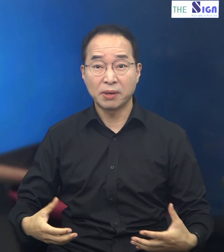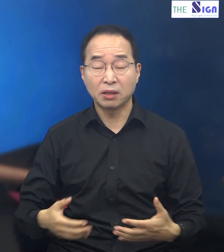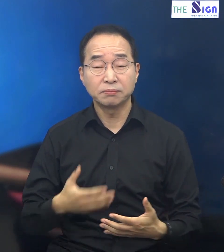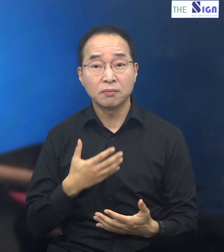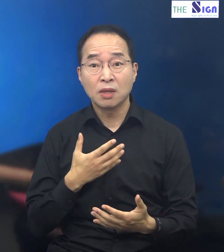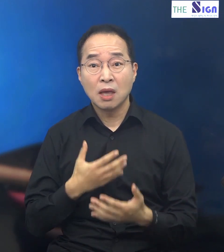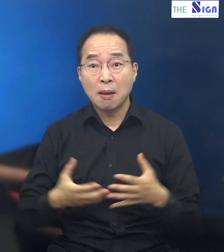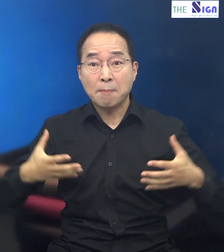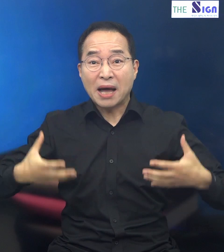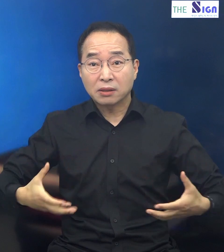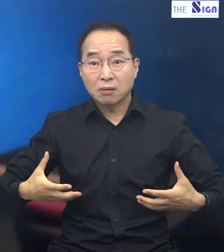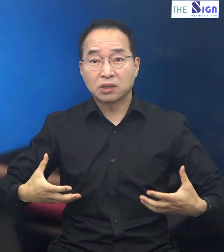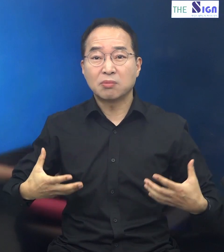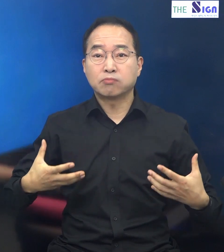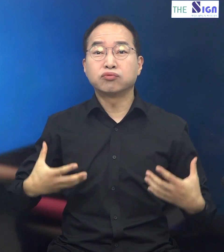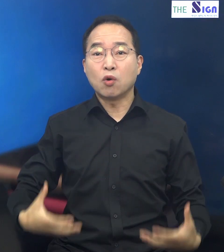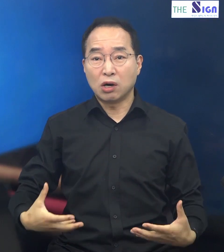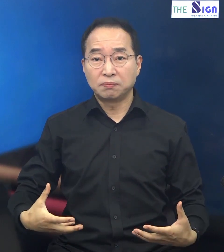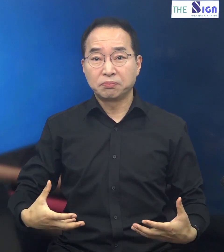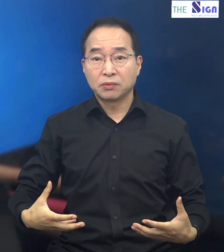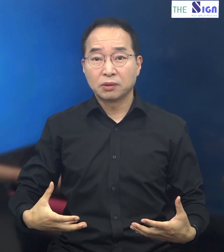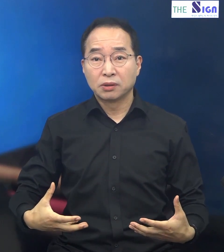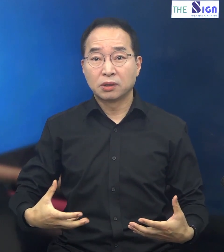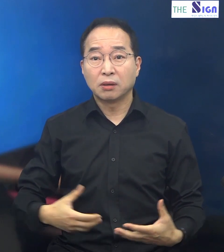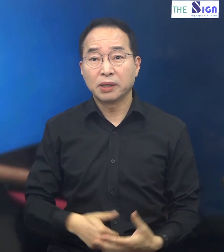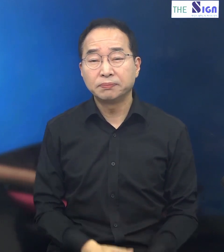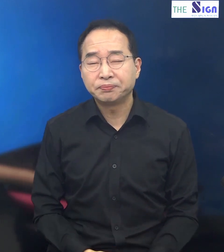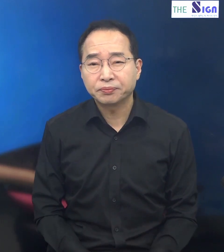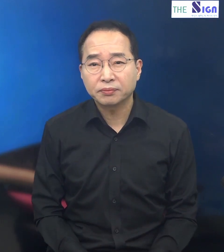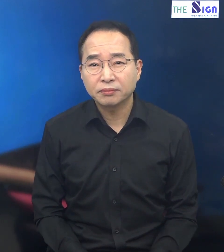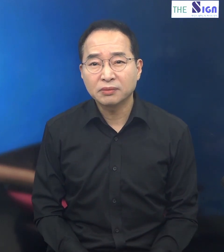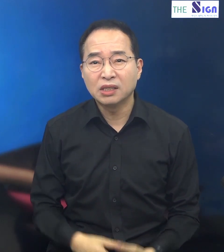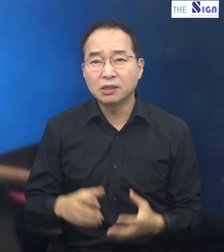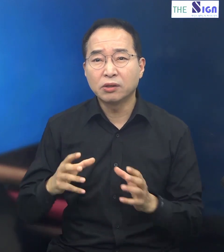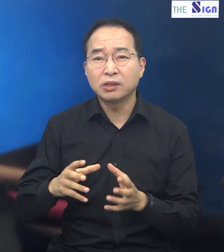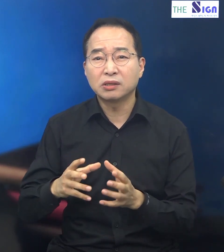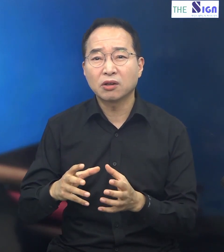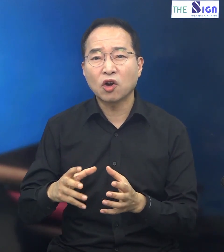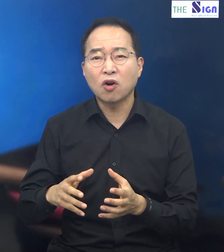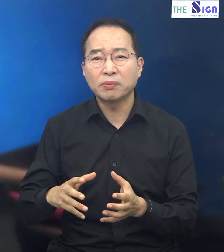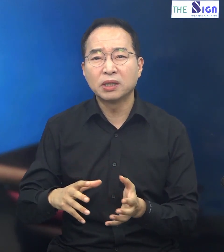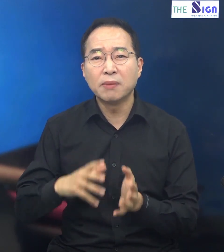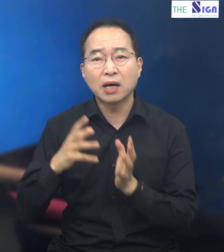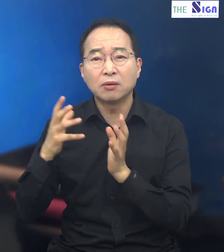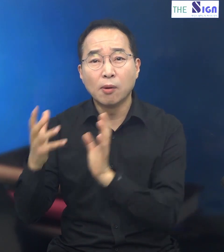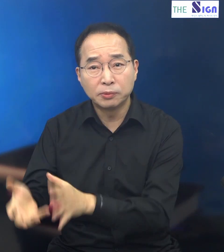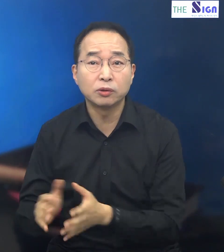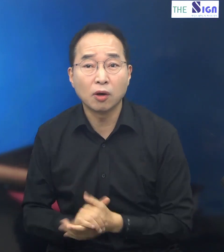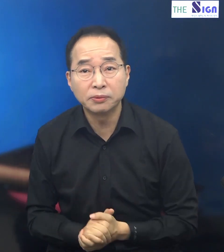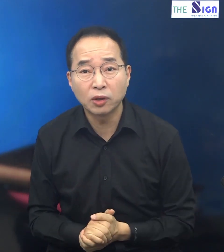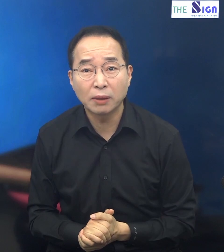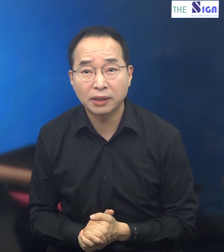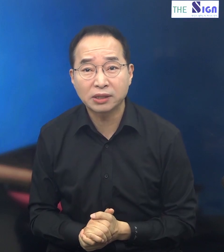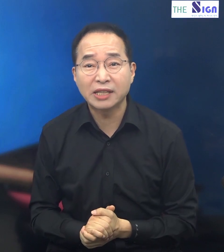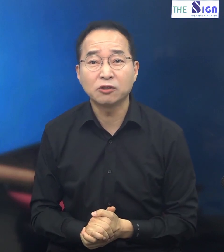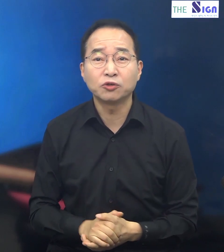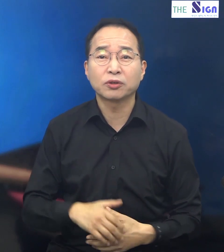하면 많다 못해 막 무거워. 그러면 이거에 대해서 경험이 그만큼 엄청나게 많다. 산전수전 다